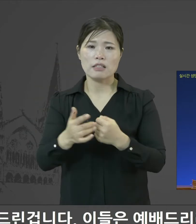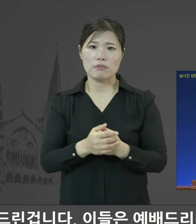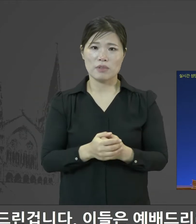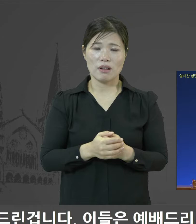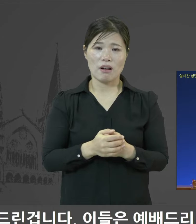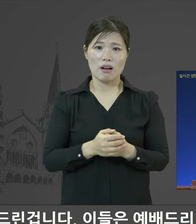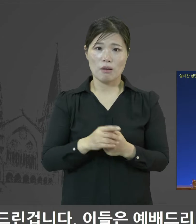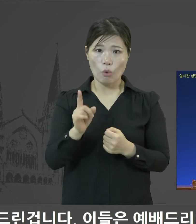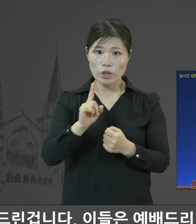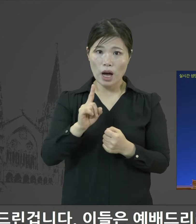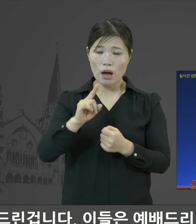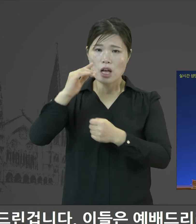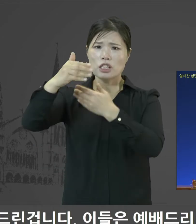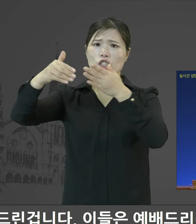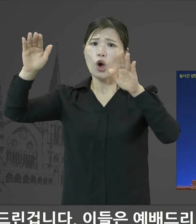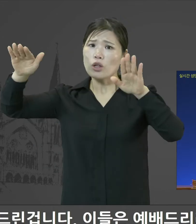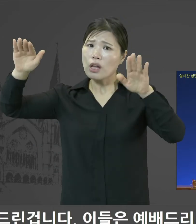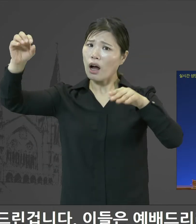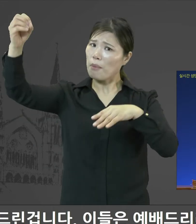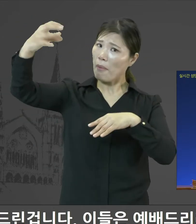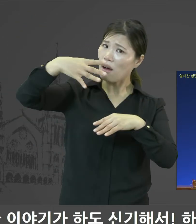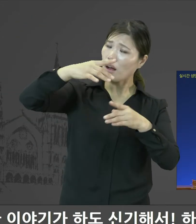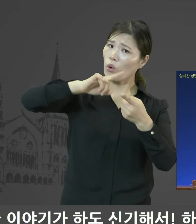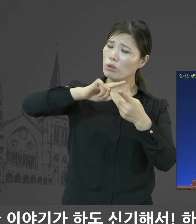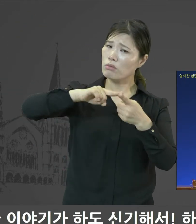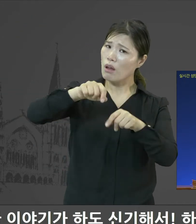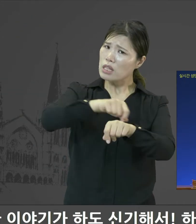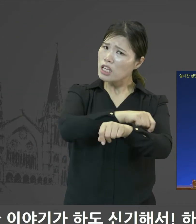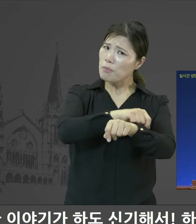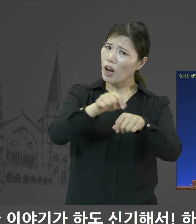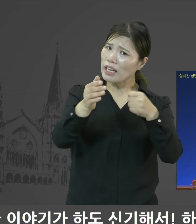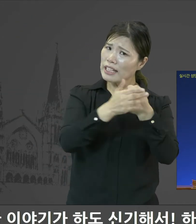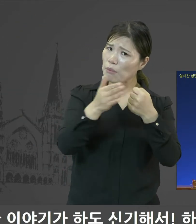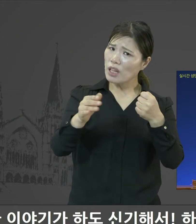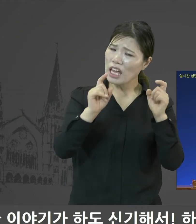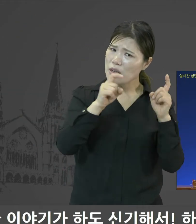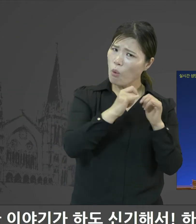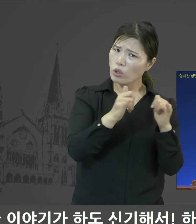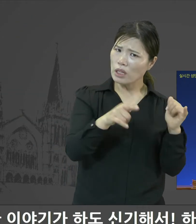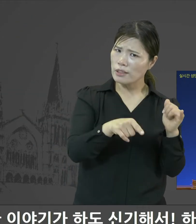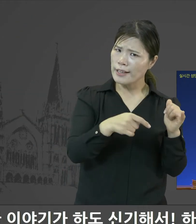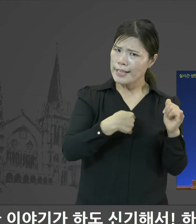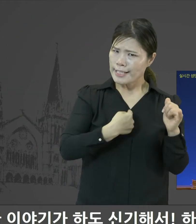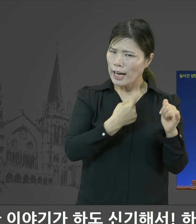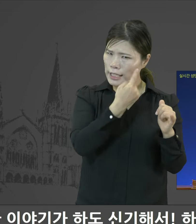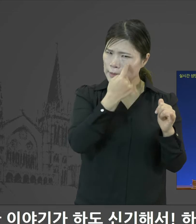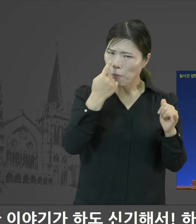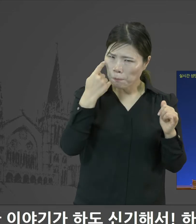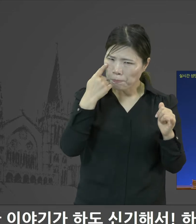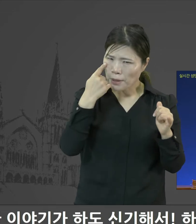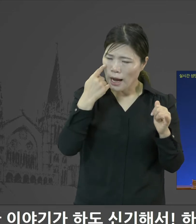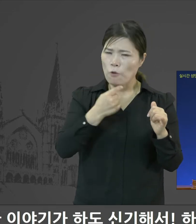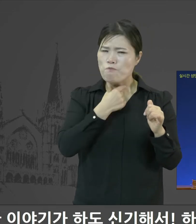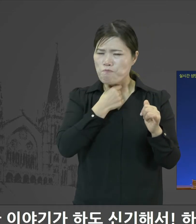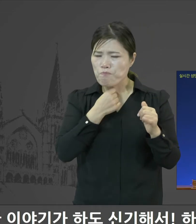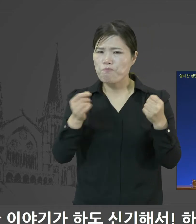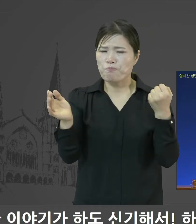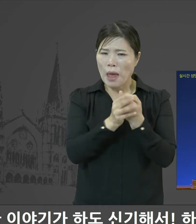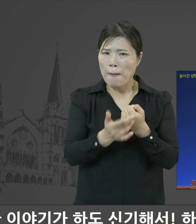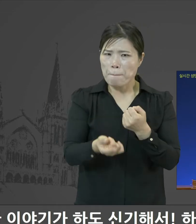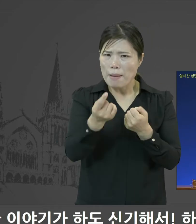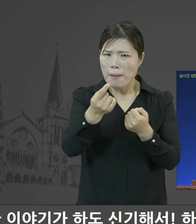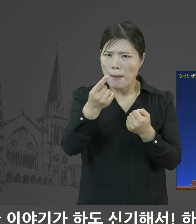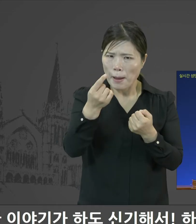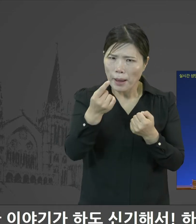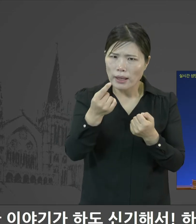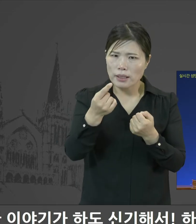막혀서, 하도 특별해서 자기가 직접 그걸 보고 싶었습니다. 너무 보고 싶었죠. 그래서 빨리 자기가